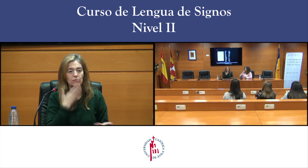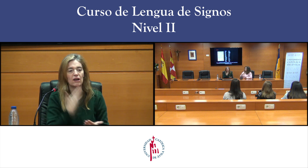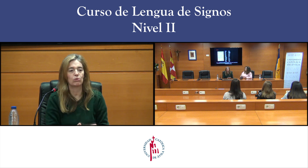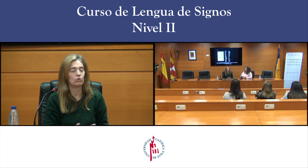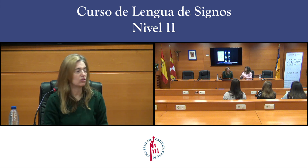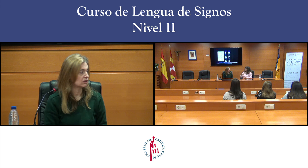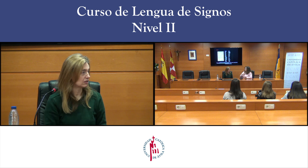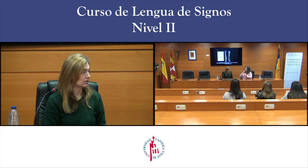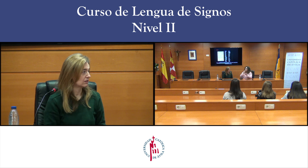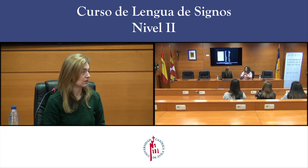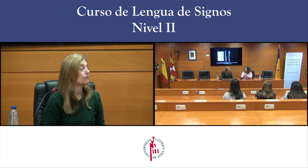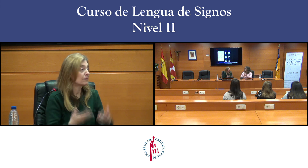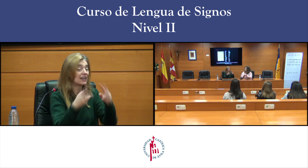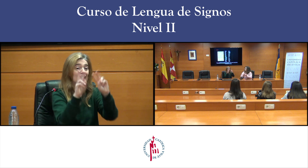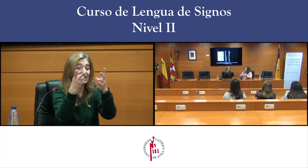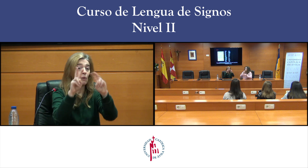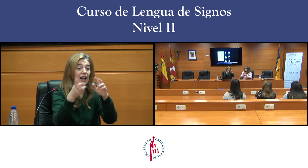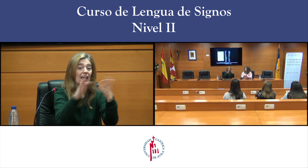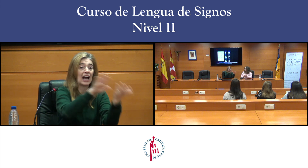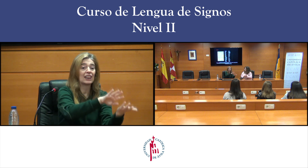para decir me aburro igual que aburrido